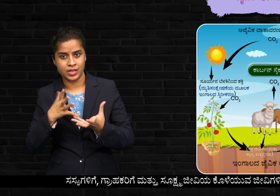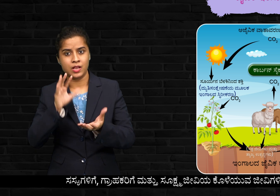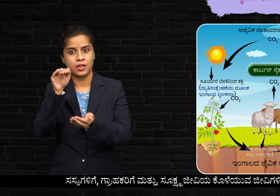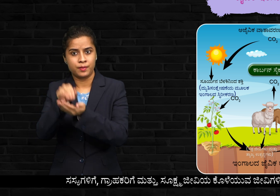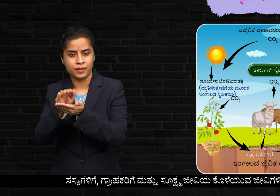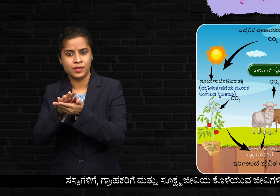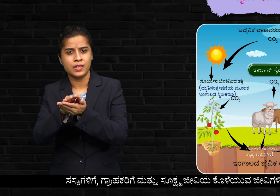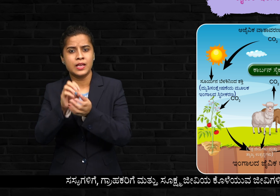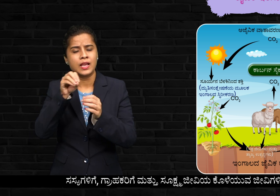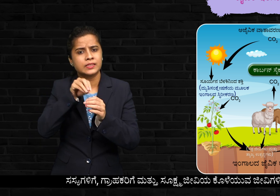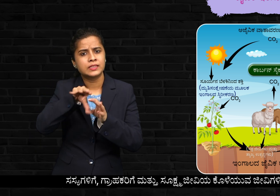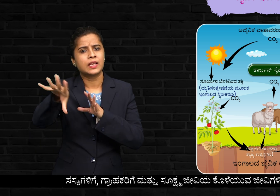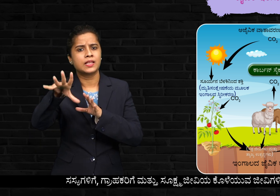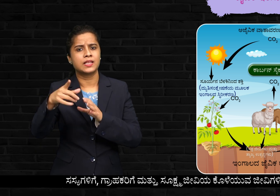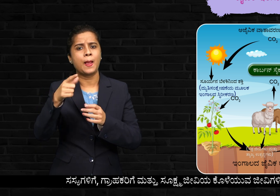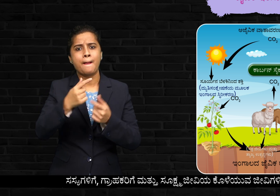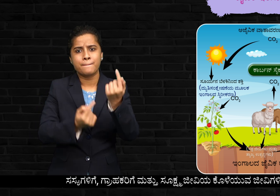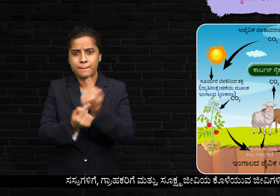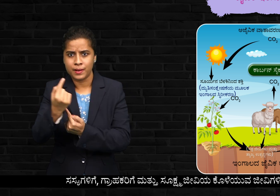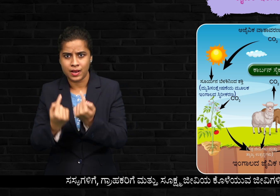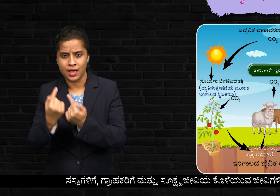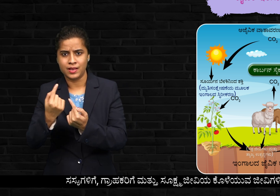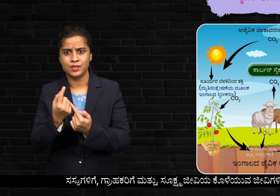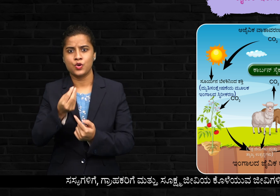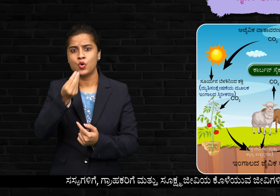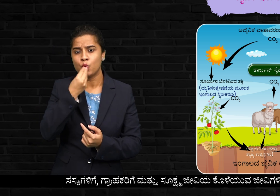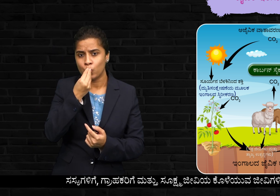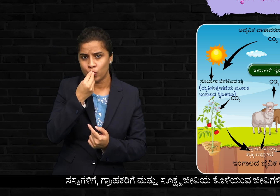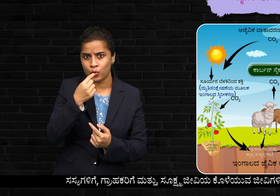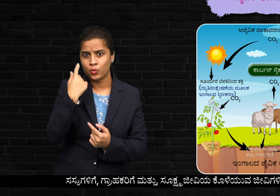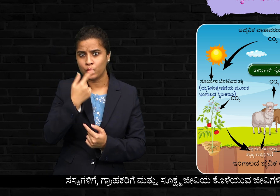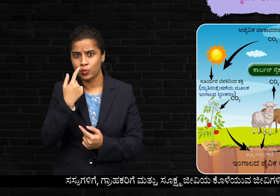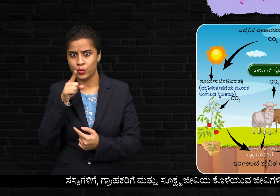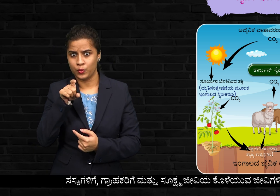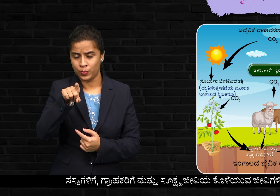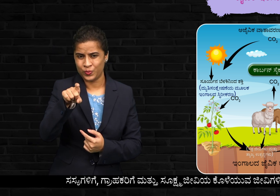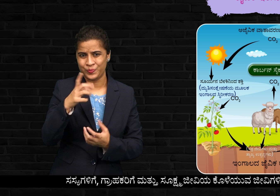ಸಸ್ಯಗಳಿಗೆ ನಡೆಯುತ್ತೆ. ಗ್ರಾಹಕರು ಮತ್ತು ಸೂಕ್ಷ್ಮ ಜೀವಿಯ ಕೊಳೆಯುವಿಕೆಗೆ ಕಾರಣವಾಗಿದೆ.